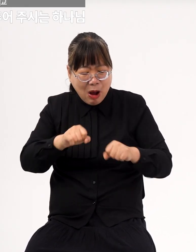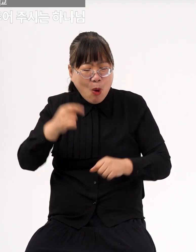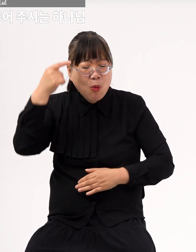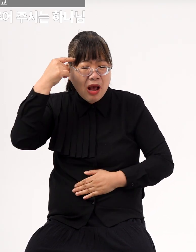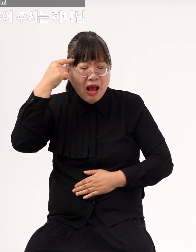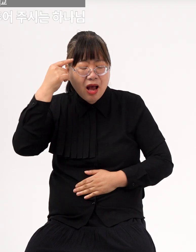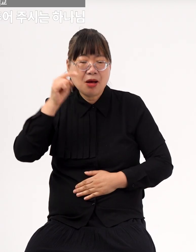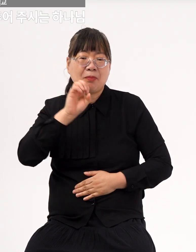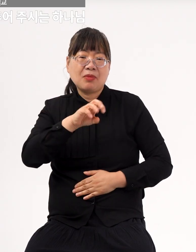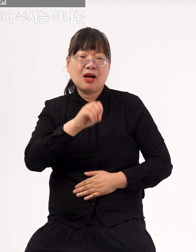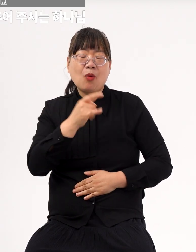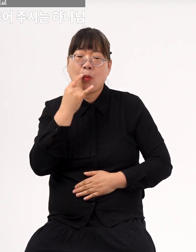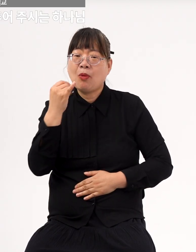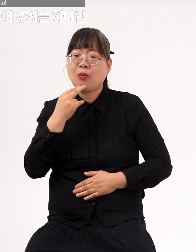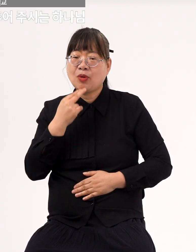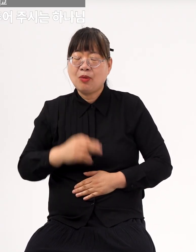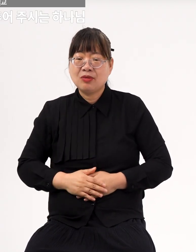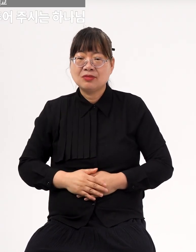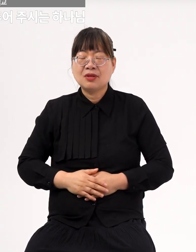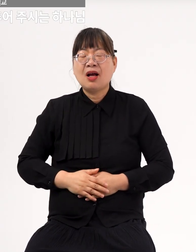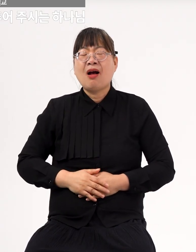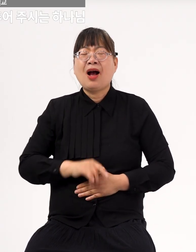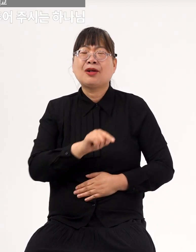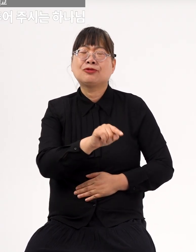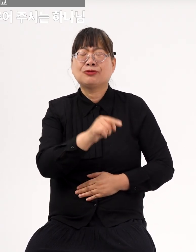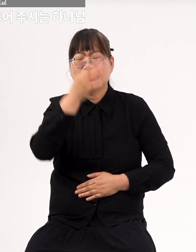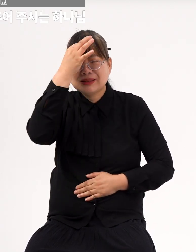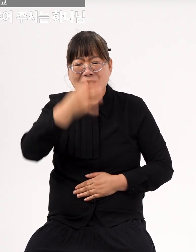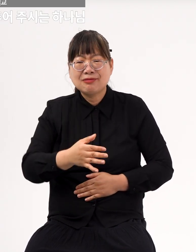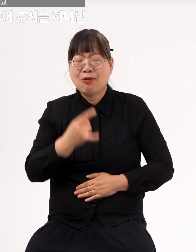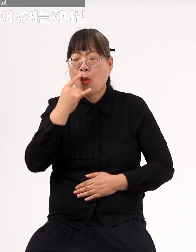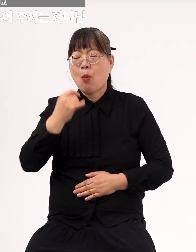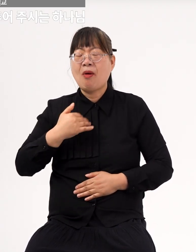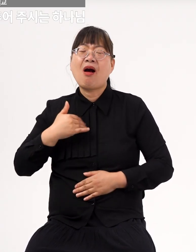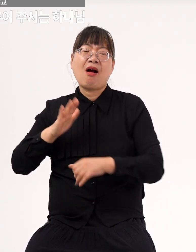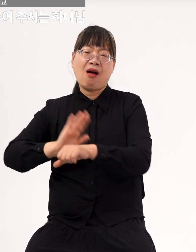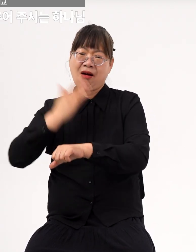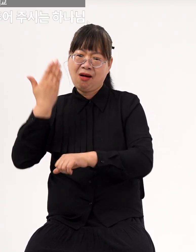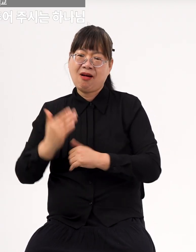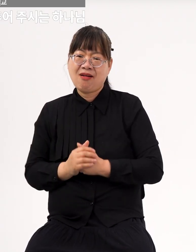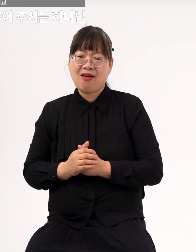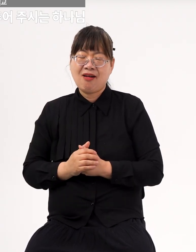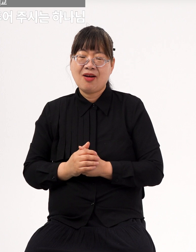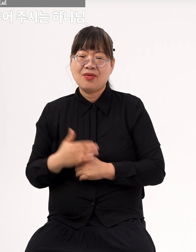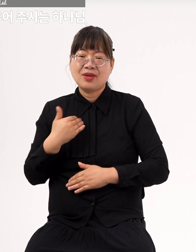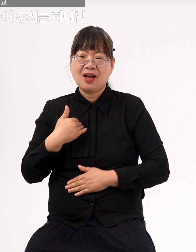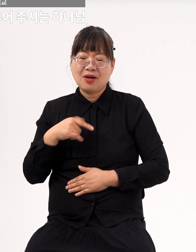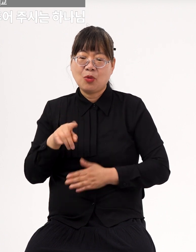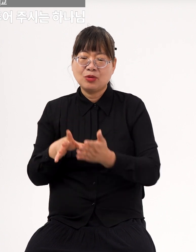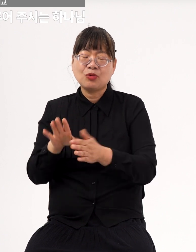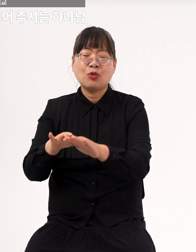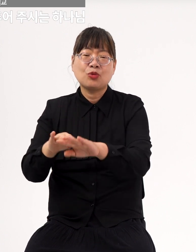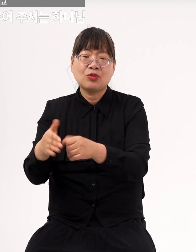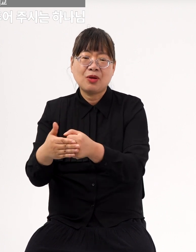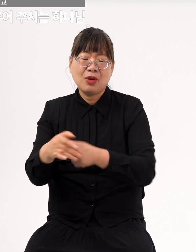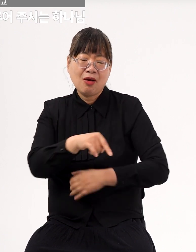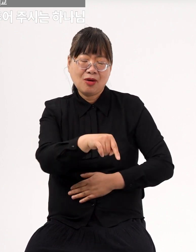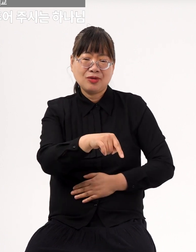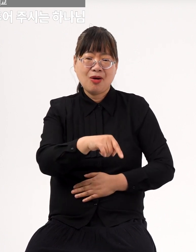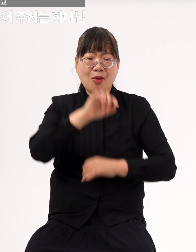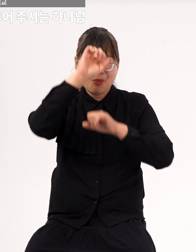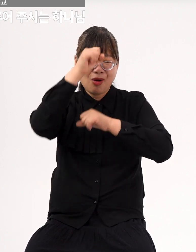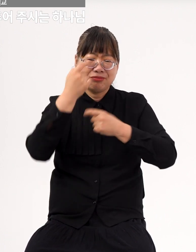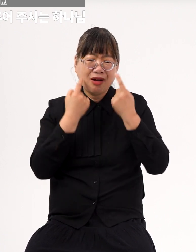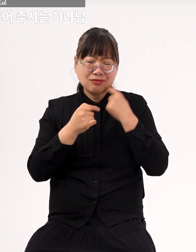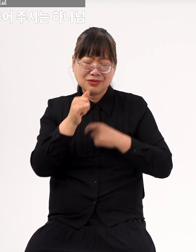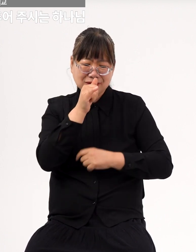그런 엄마 없잖아요. 아이고, 이게 엄마가 잘못했다. 엄마가 잘못했다. 내가 여기 두어가지고 괜히 너 발